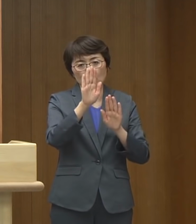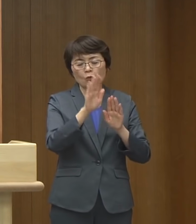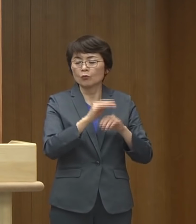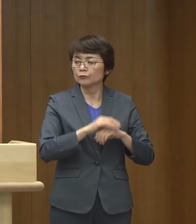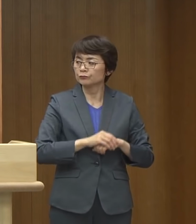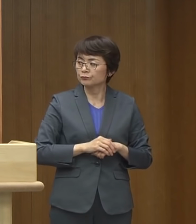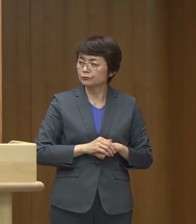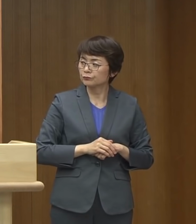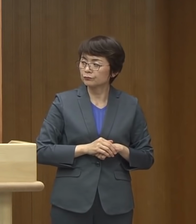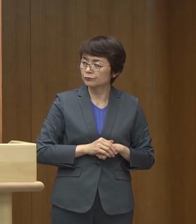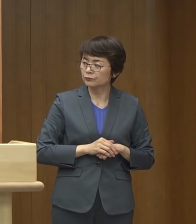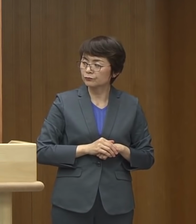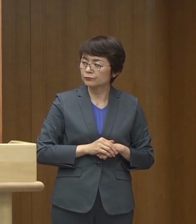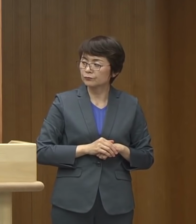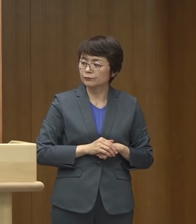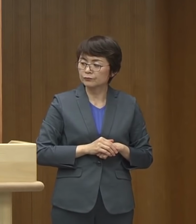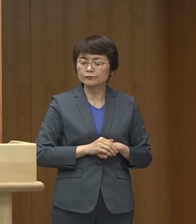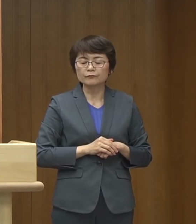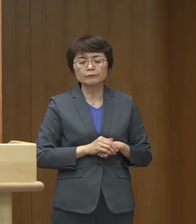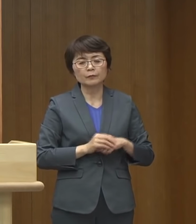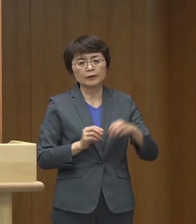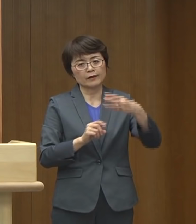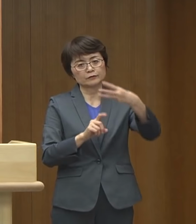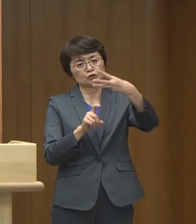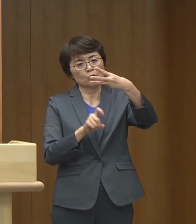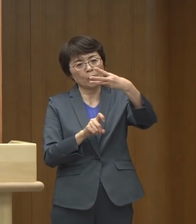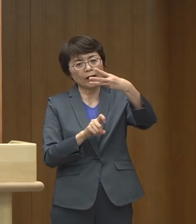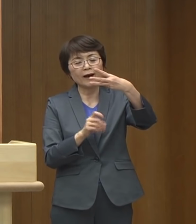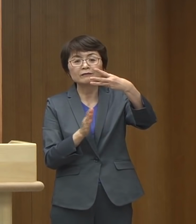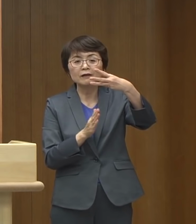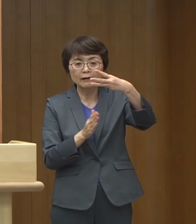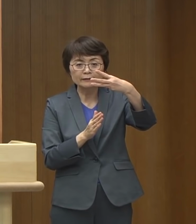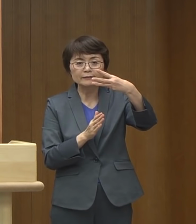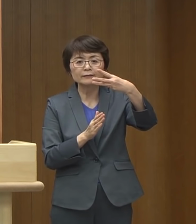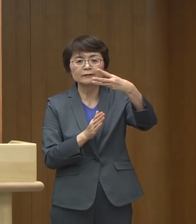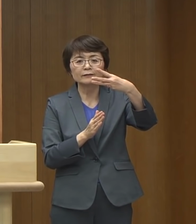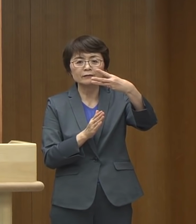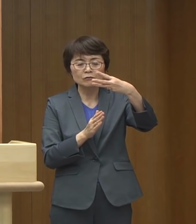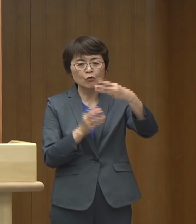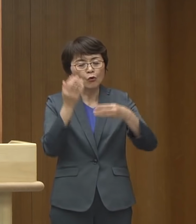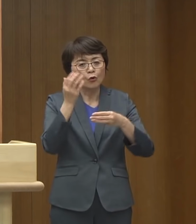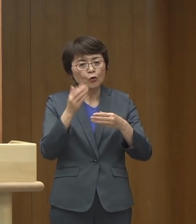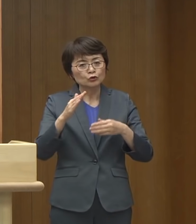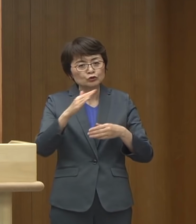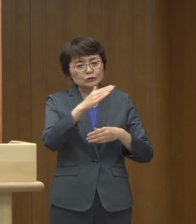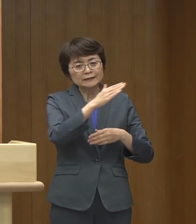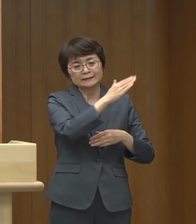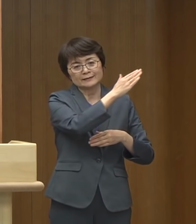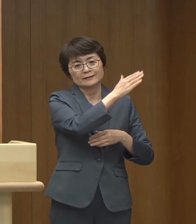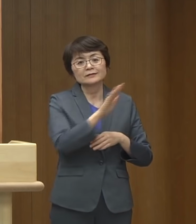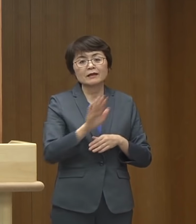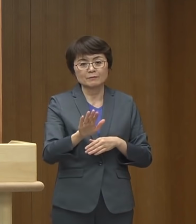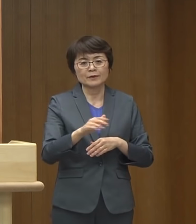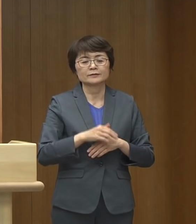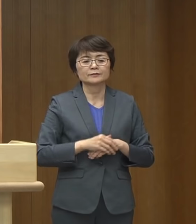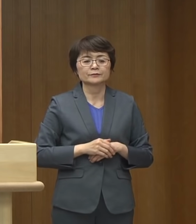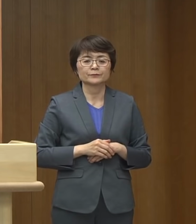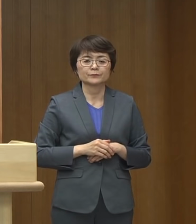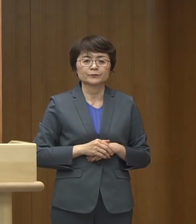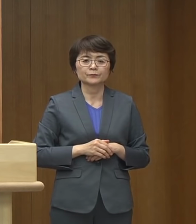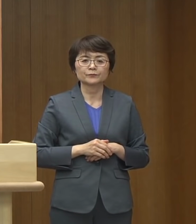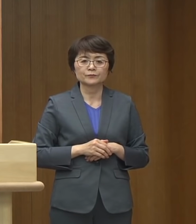の、まあ、10日ぐらいの部分でですね、もう推移をしているということがございます。そうい